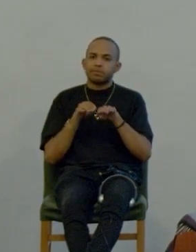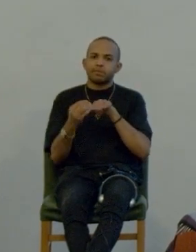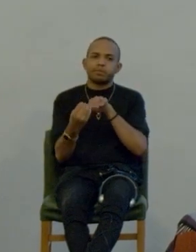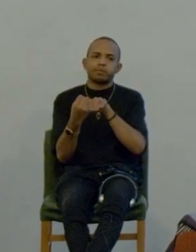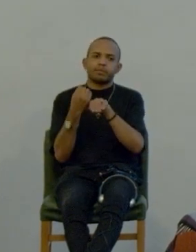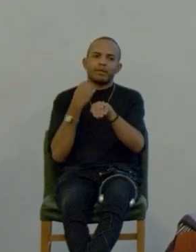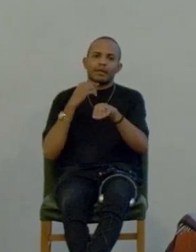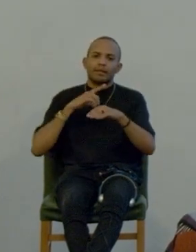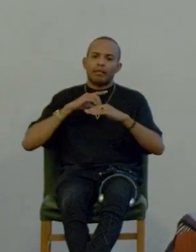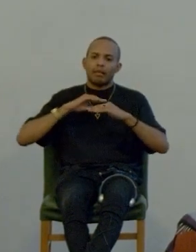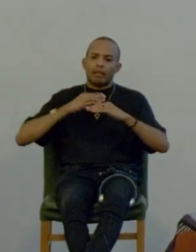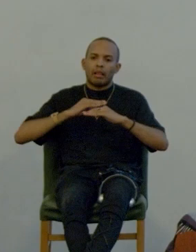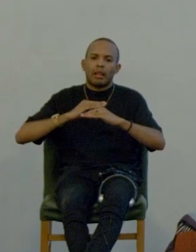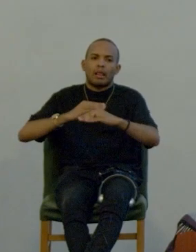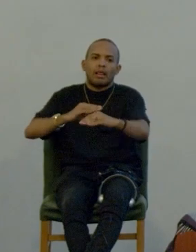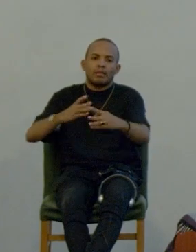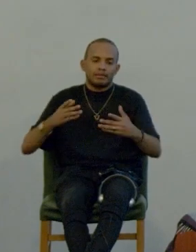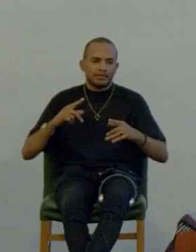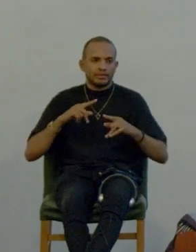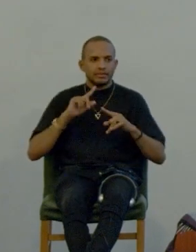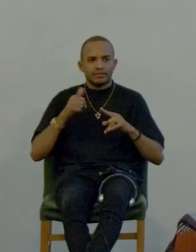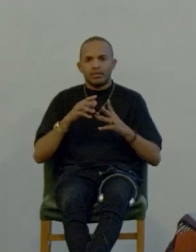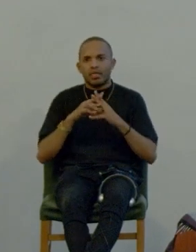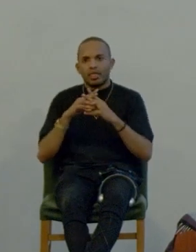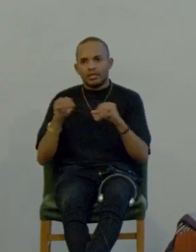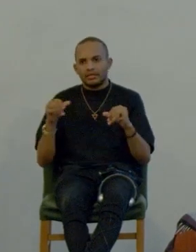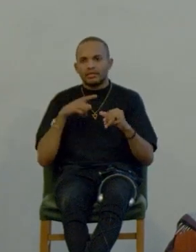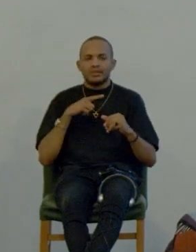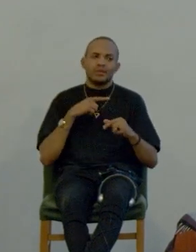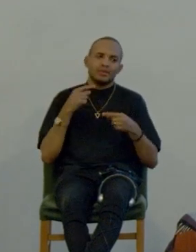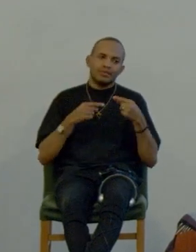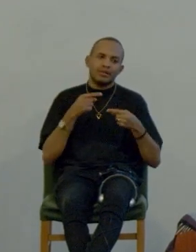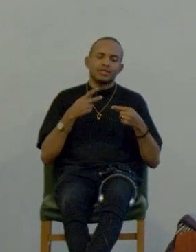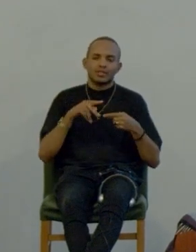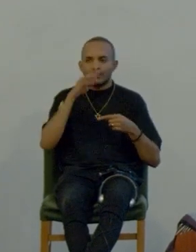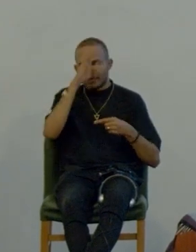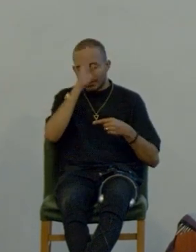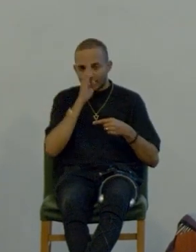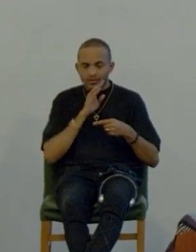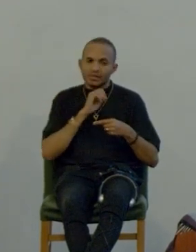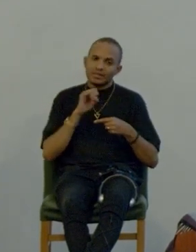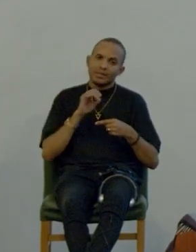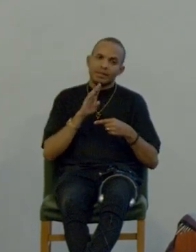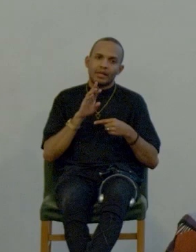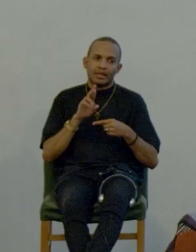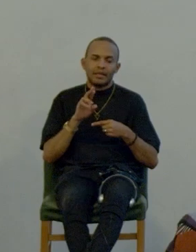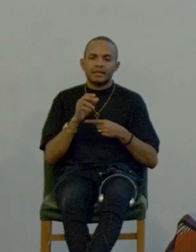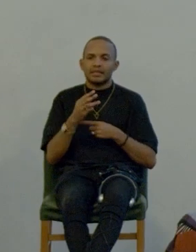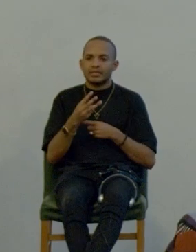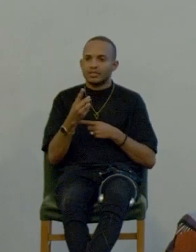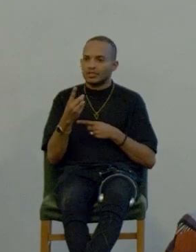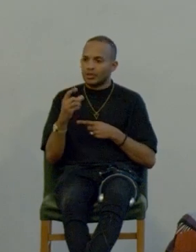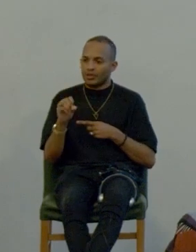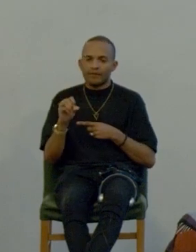as vicinais vão sendo abertas, e rapidamente isso leva à destruição. Tem um debate muito grande no Brasil hoje, por exemplo, se a BR-319,